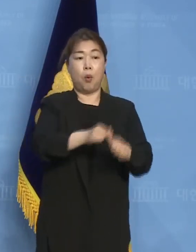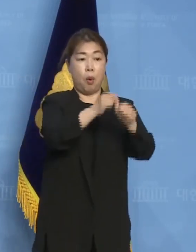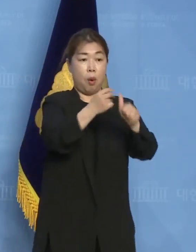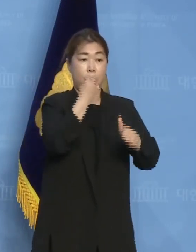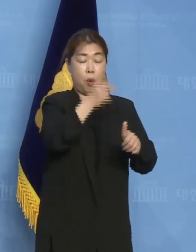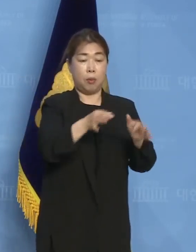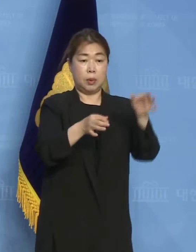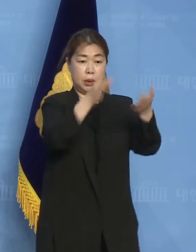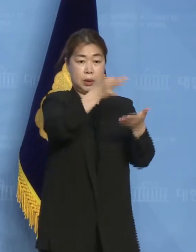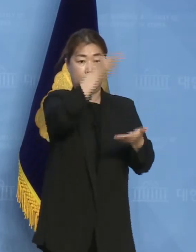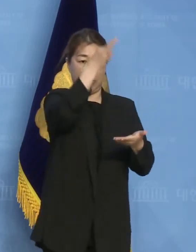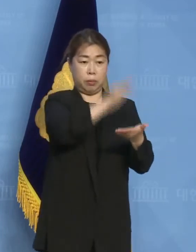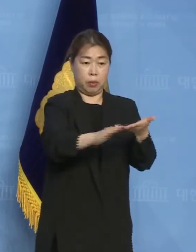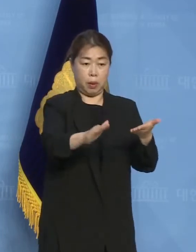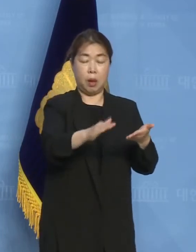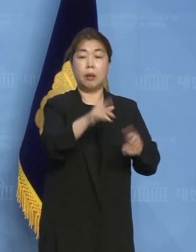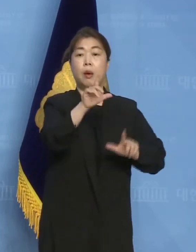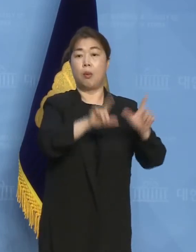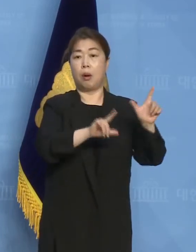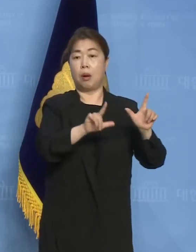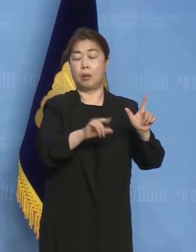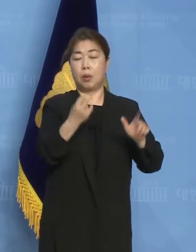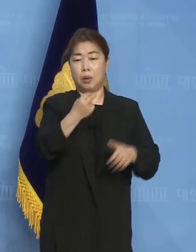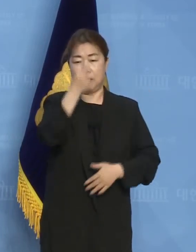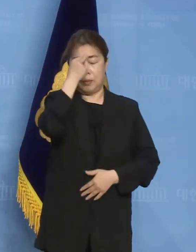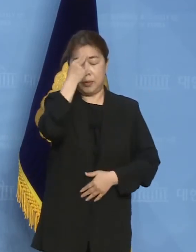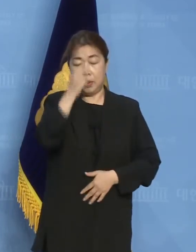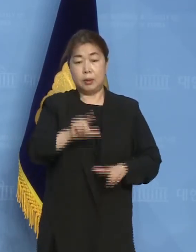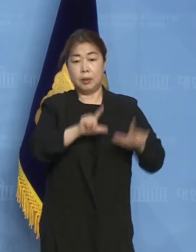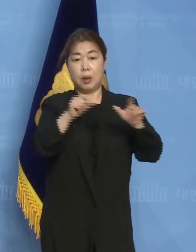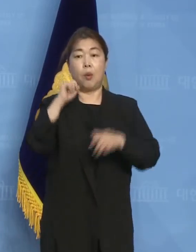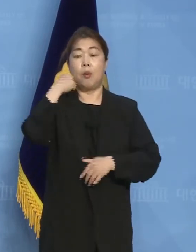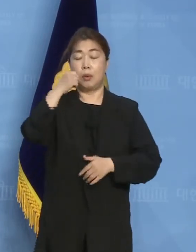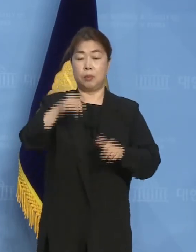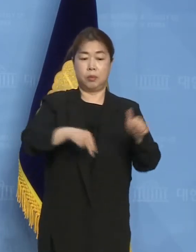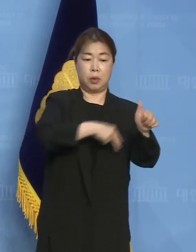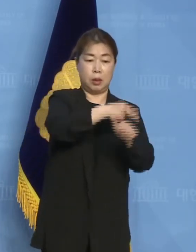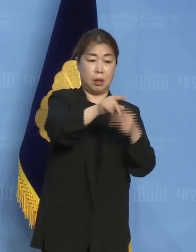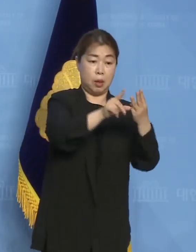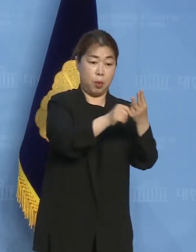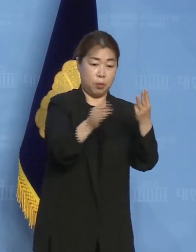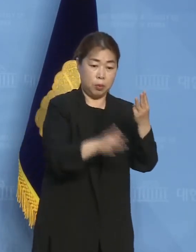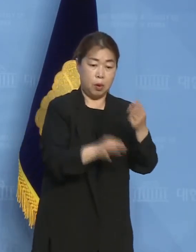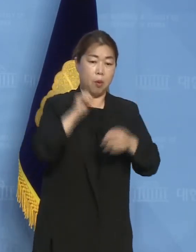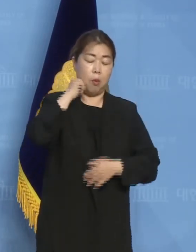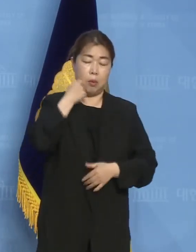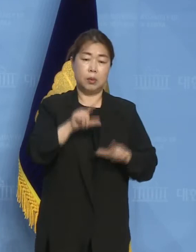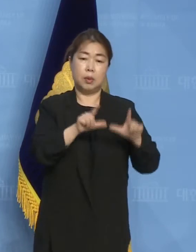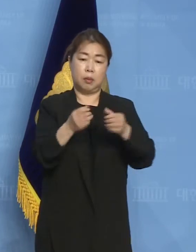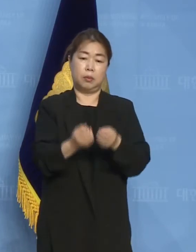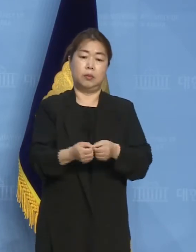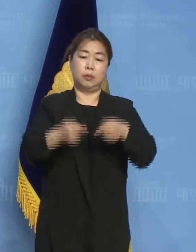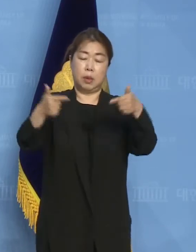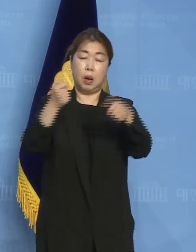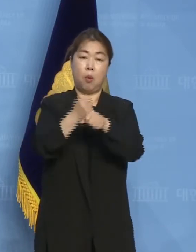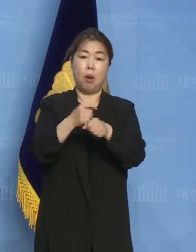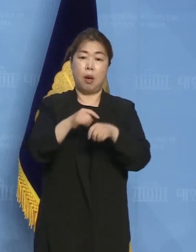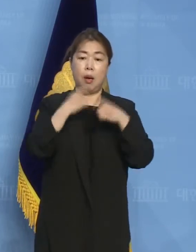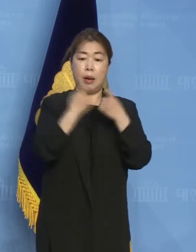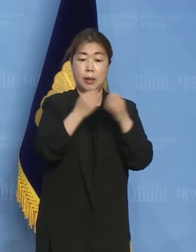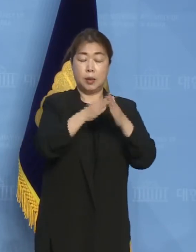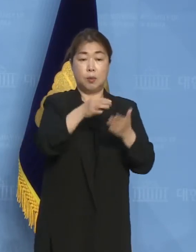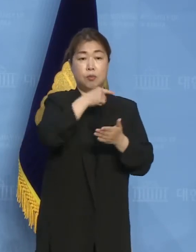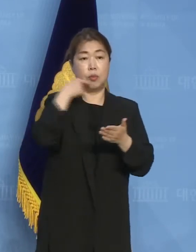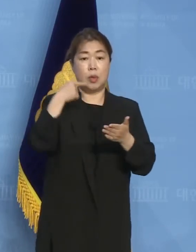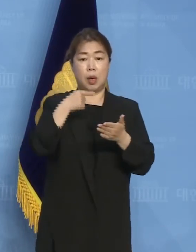기금이 바닥날 정도입니다. 빈곤과 생계의 위기 속에서 3월부터 저소득층이 급증했고 가계부채는 올해